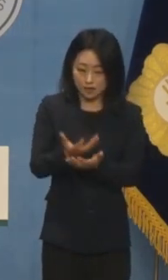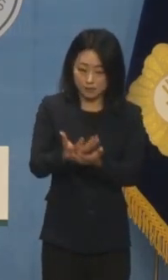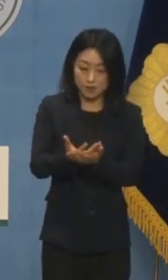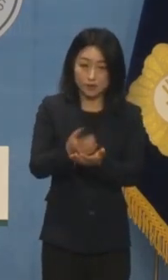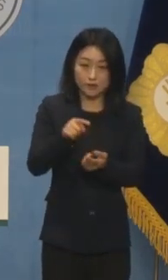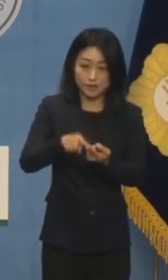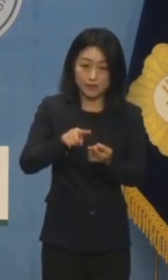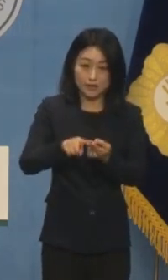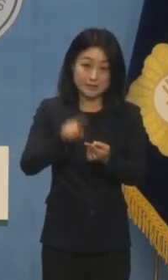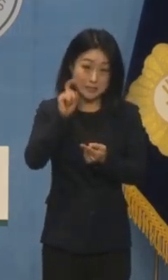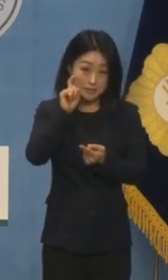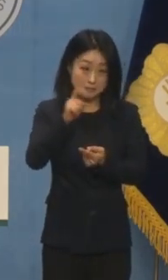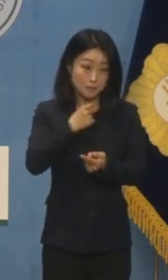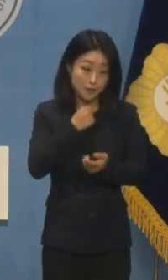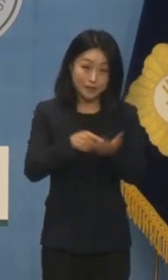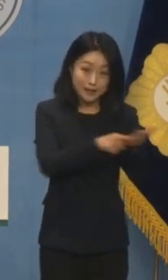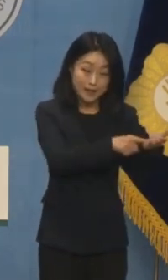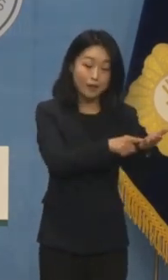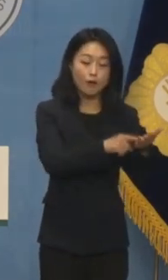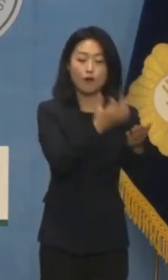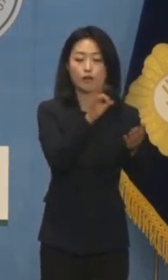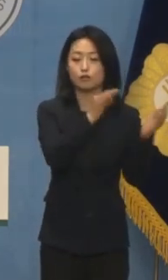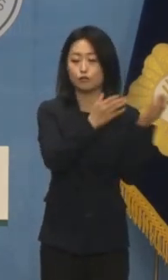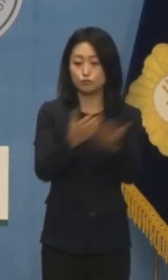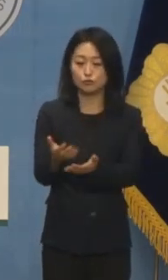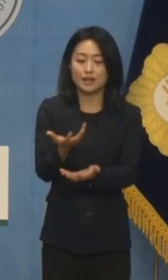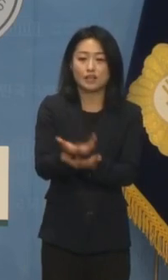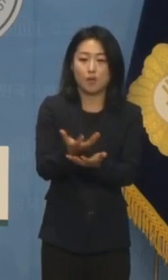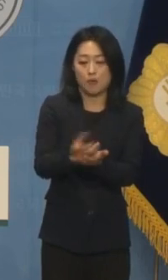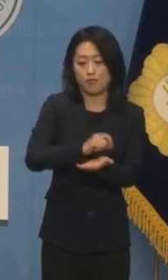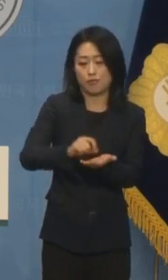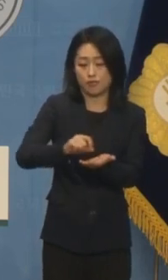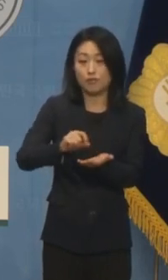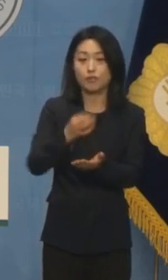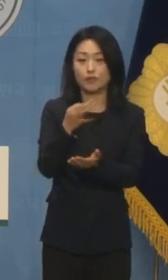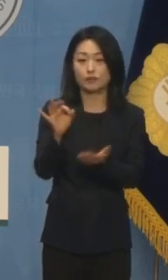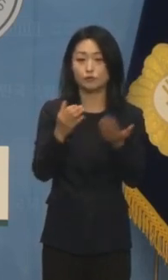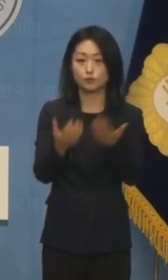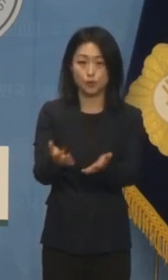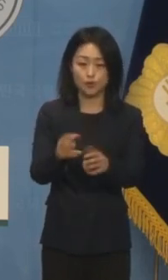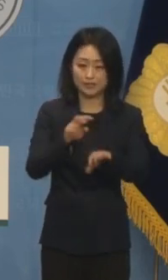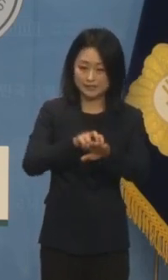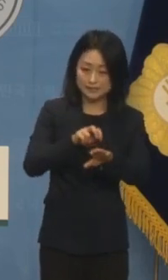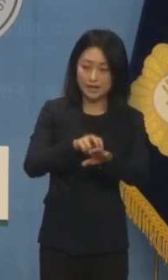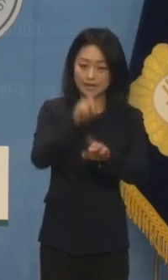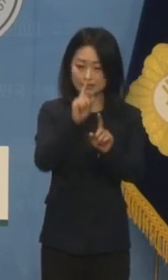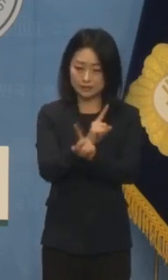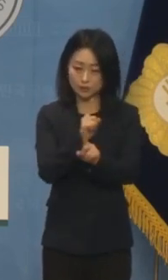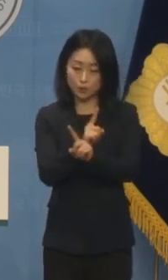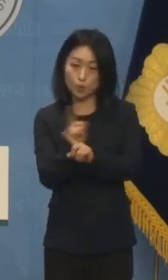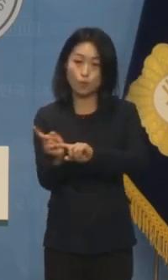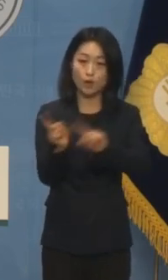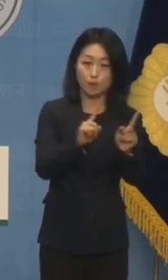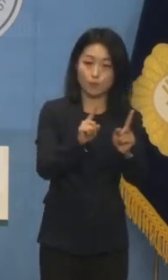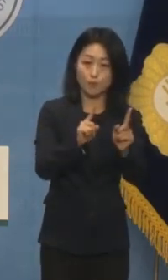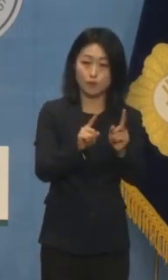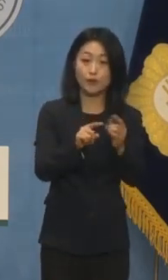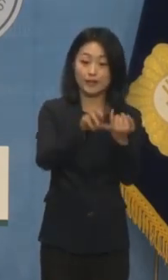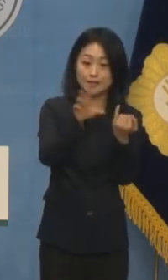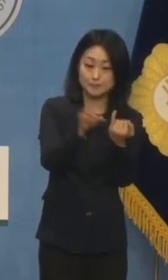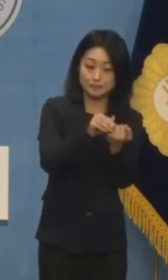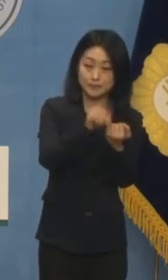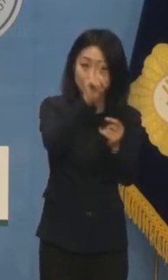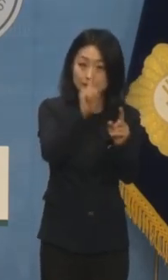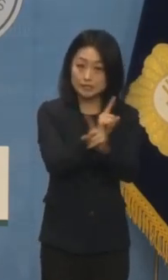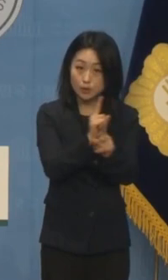통보하고 협의하도록 행사하도록 하겠습니다. 진단과 치료, 회복 등 실제 난임 치료를 위해서 필요한